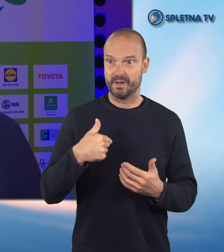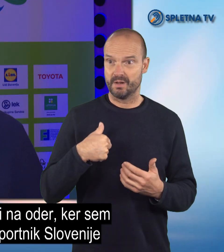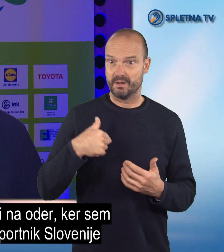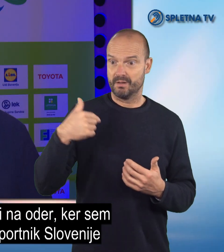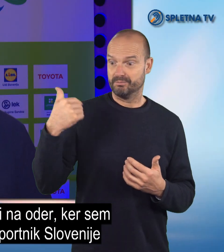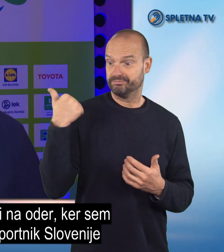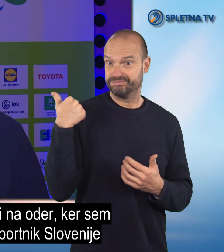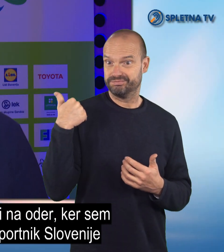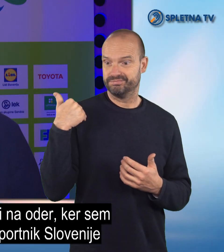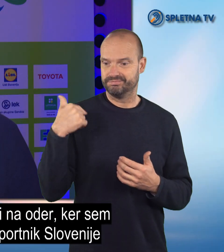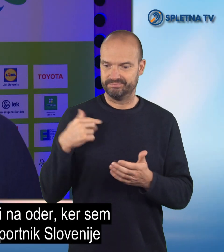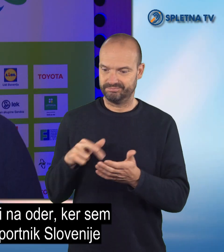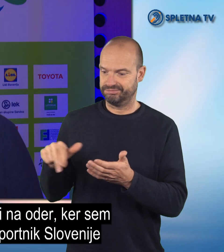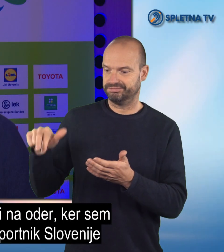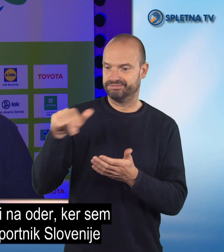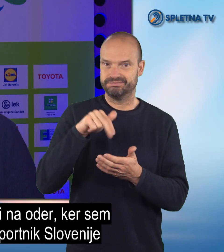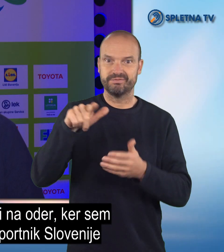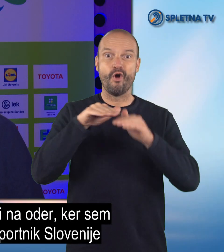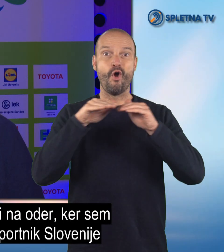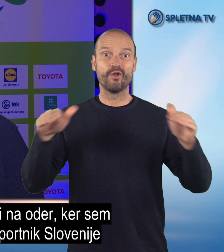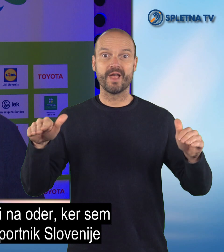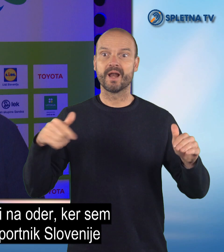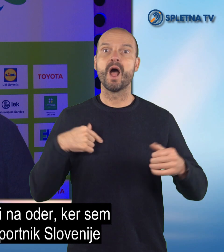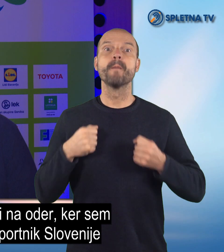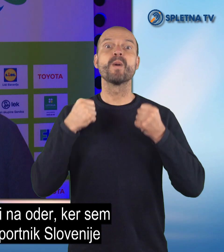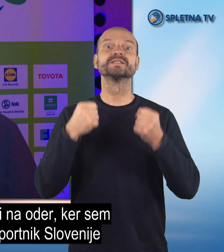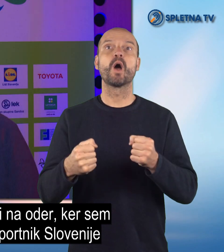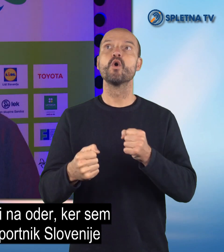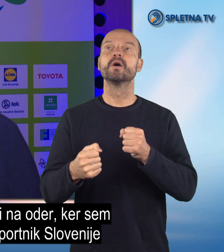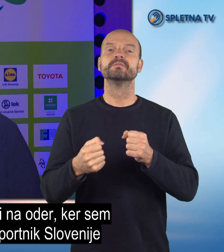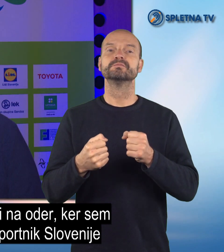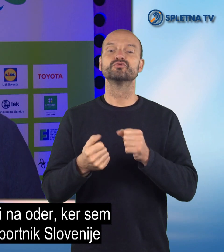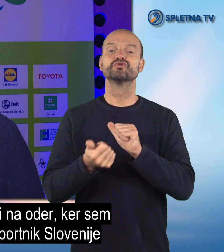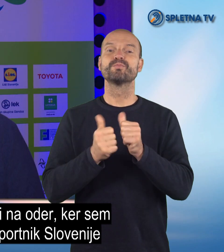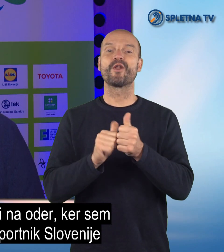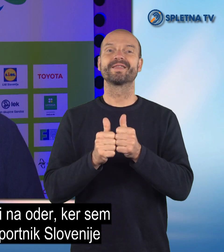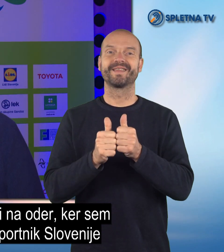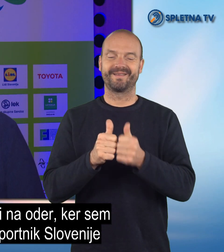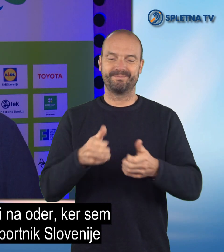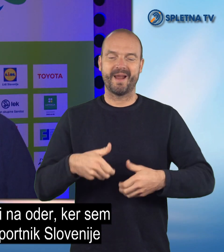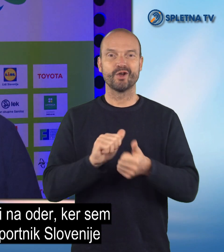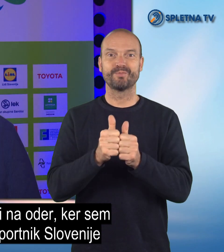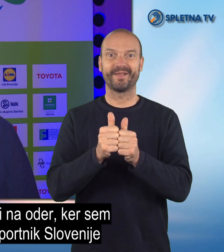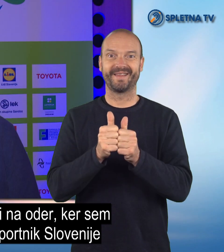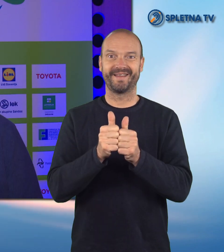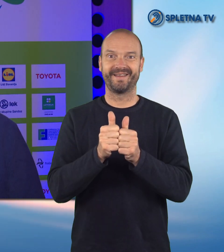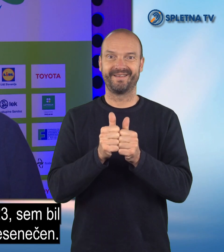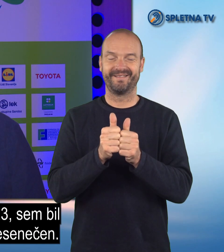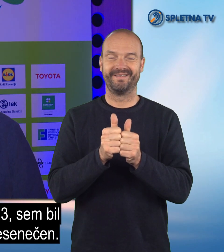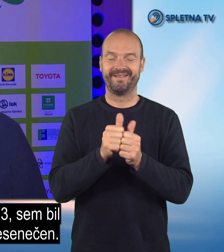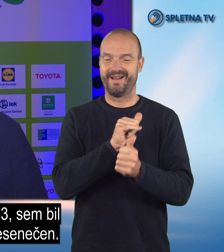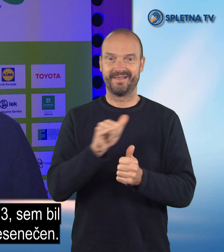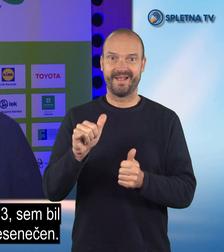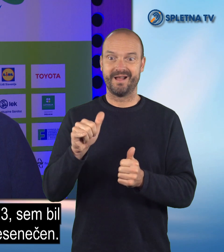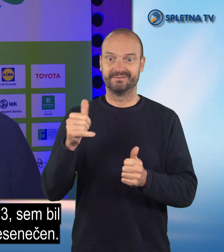Ko sem bil poklican na oder, da sem postal najparašportnik Slovenije